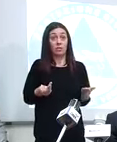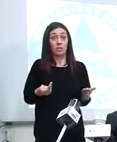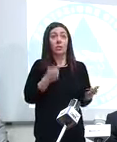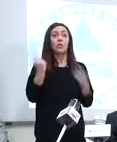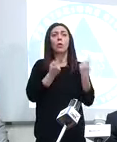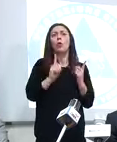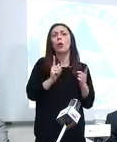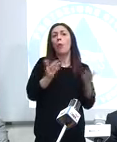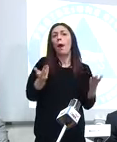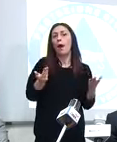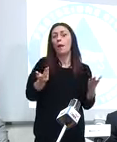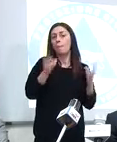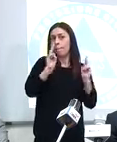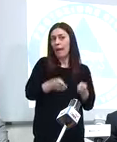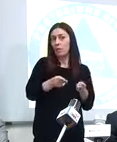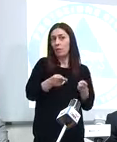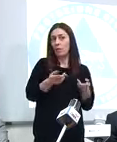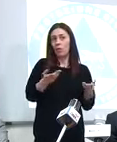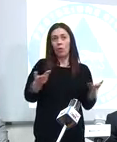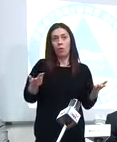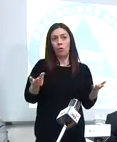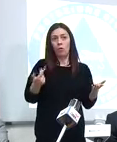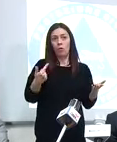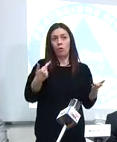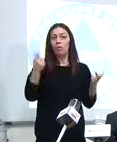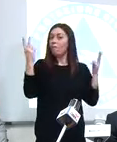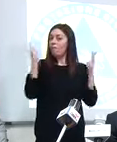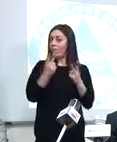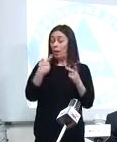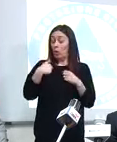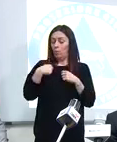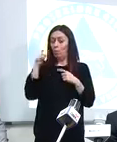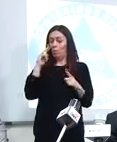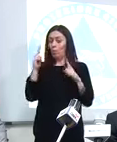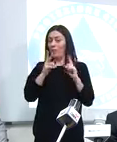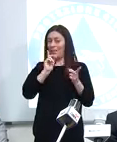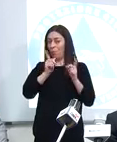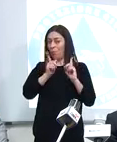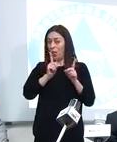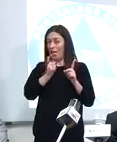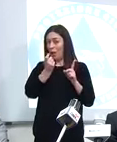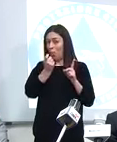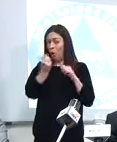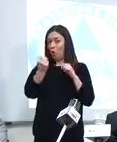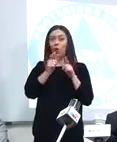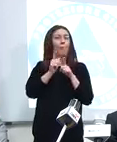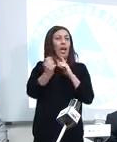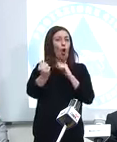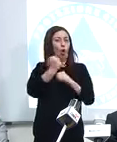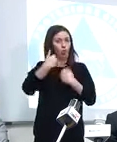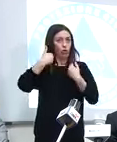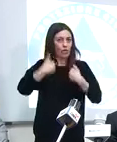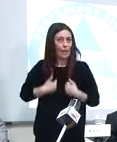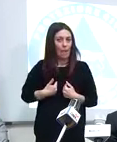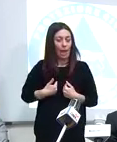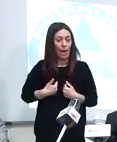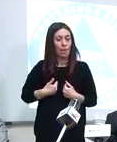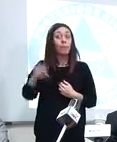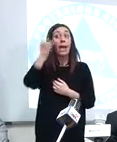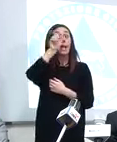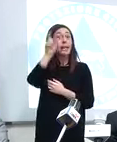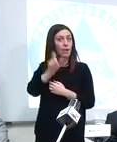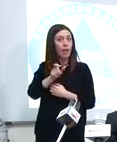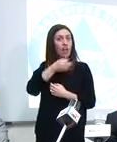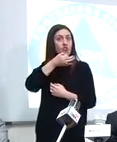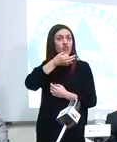guardate, non lo potrei anche politicamente, sto dicendo qualcosa forse anche contro di me, questo paese è riuscito ad arrivare